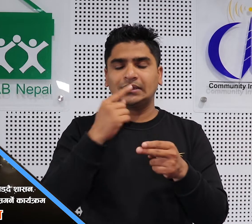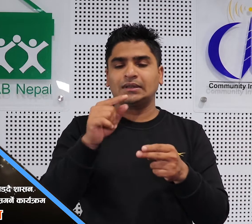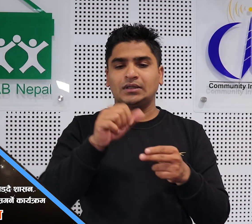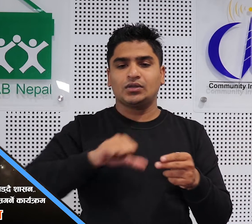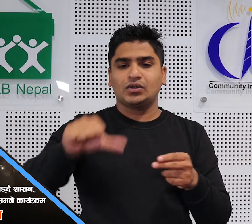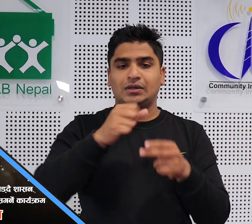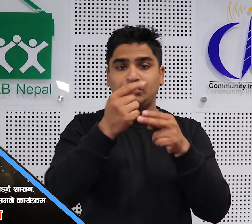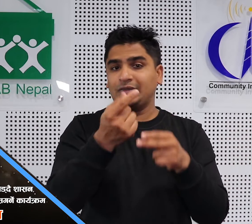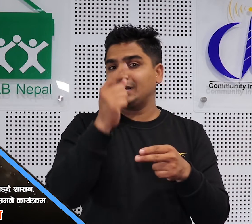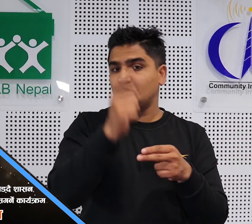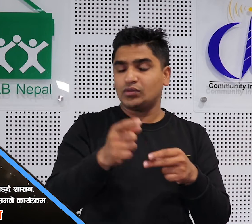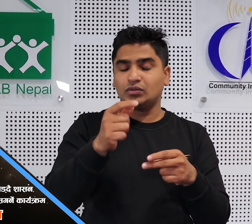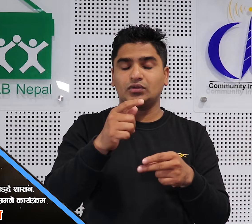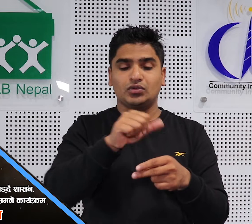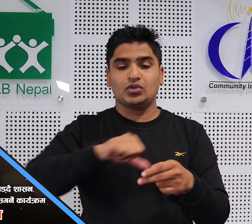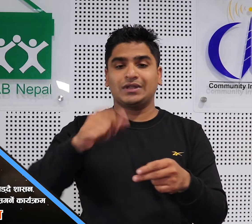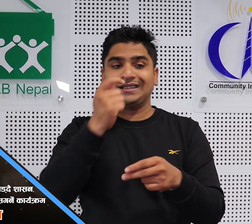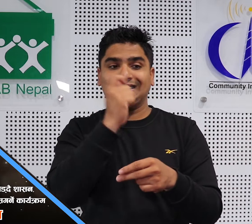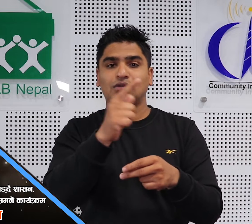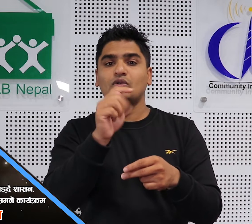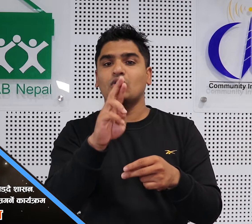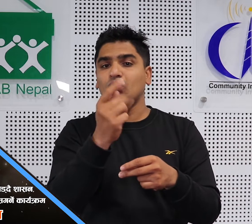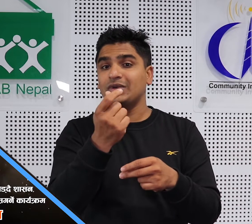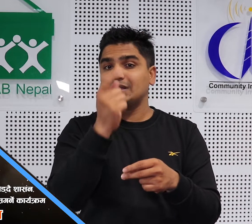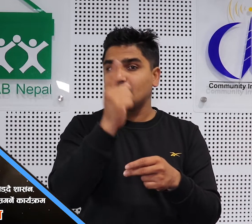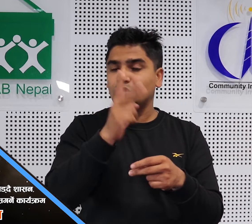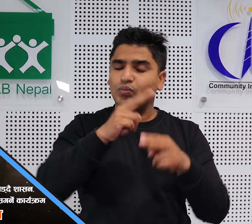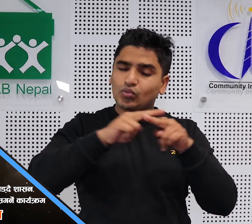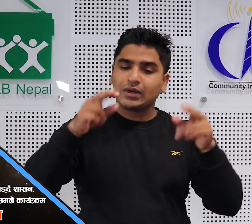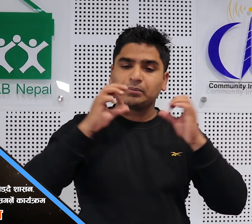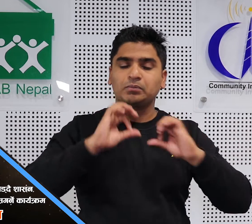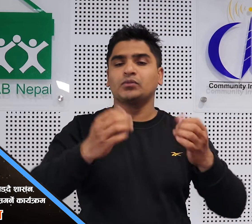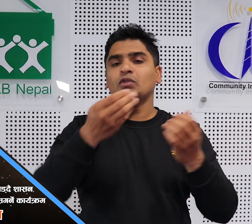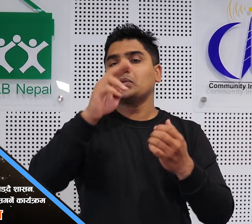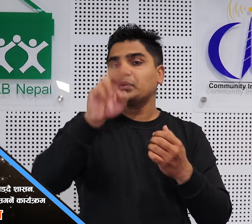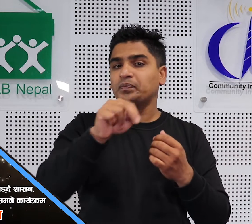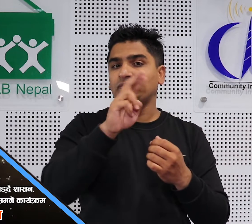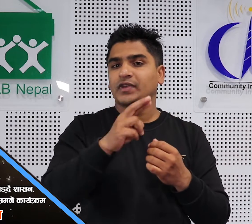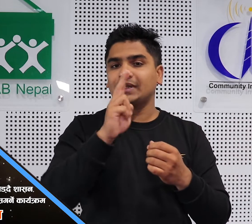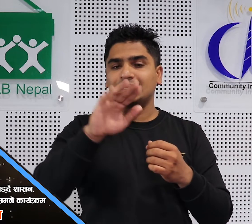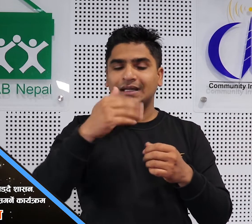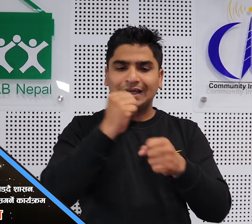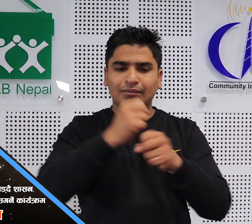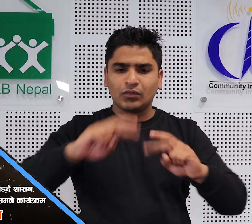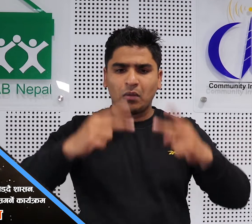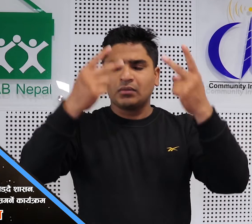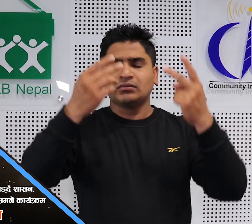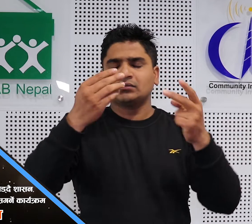बजेट हो, जनताले तिरेको करको पैसा हो र यसको पूर्ण रूपमा सदुपयोग हुनुपर्छ र यसलाई चाहिँ डुप्लिकेसन गर्नु हुँदैन र